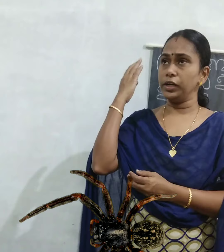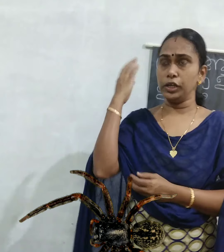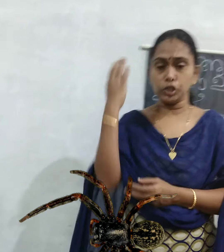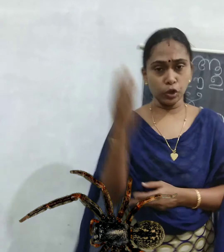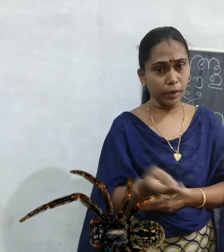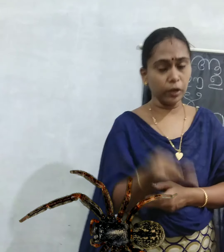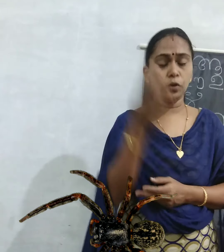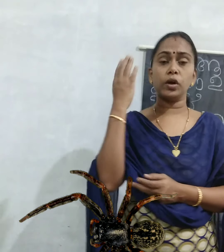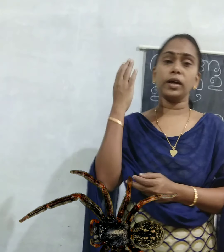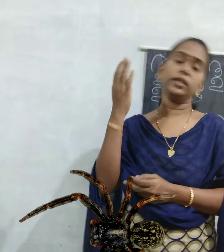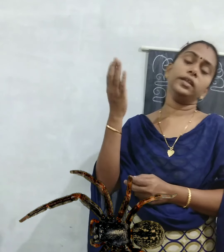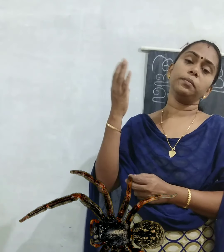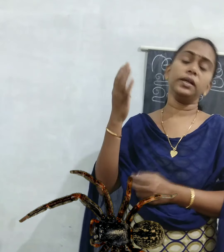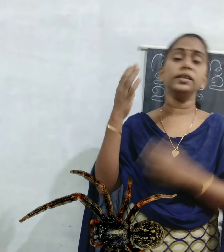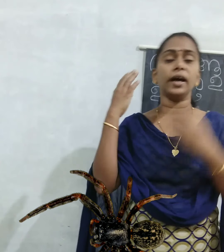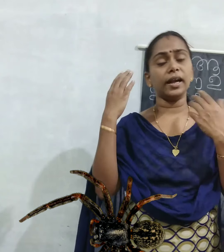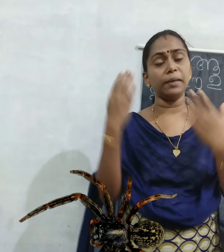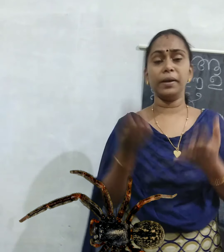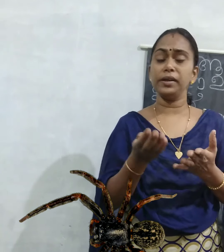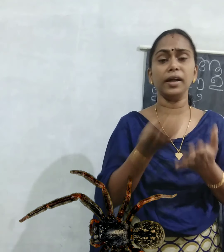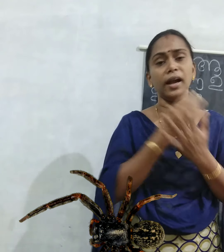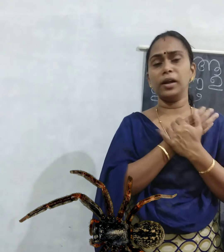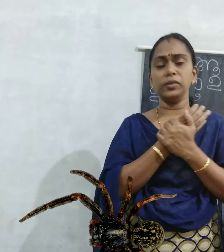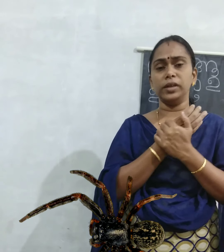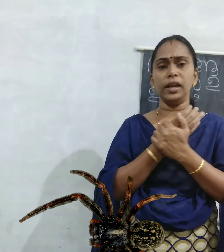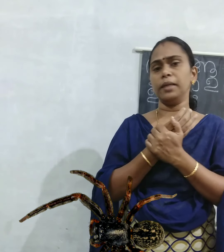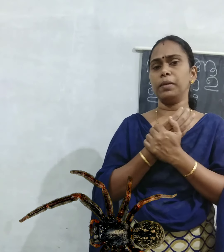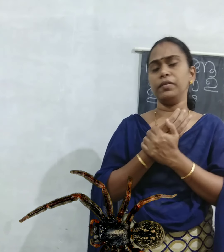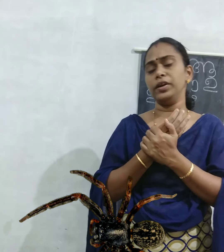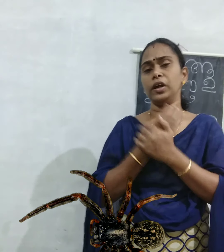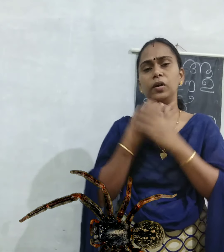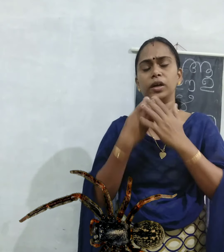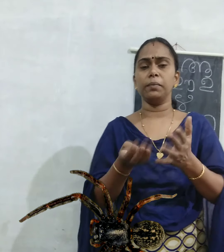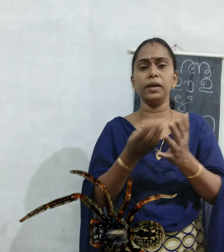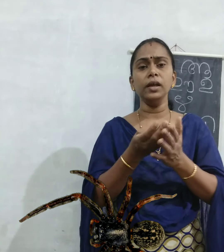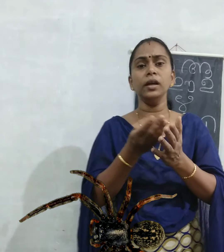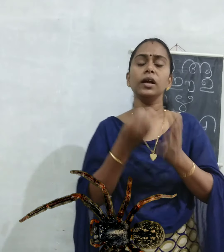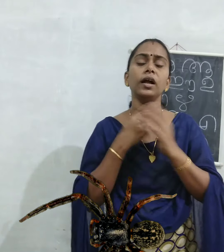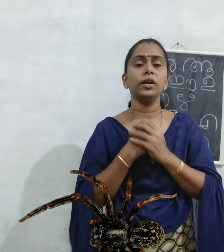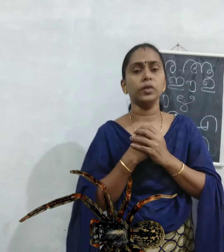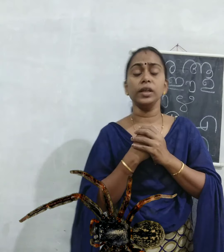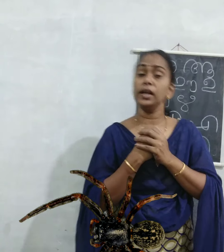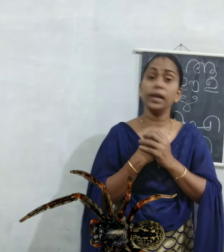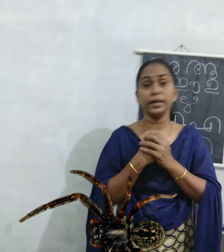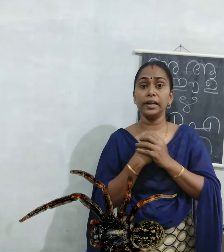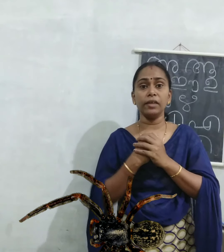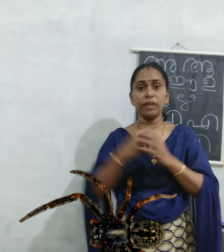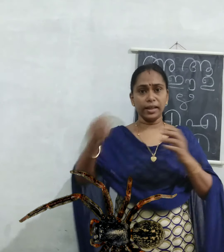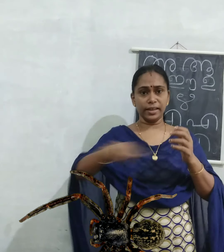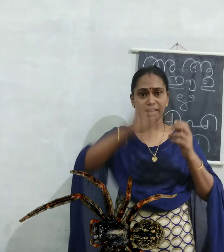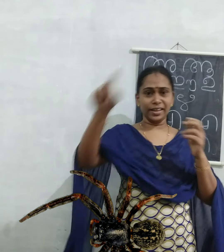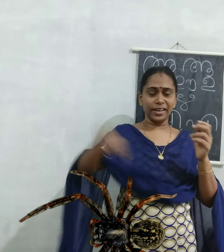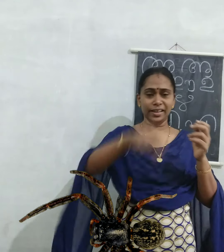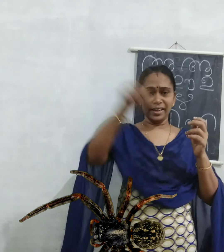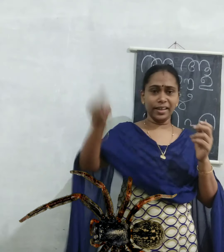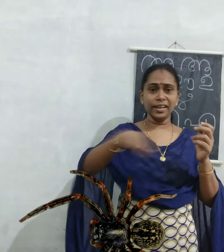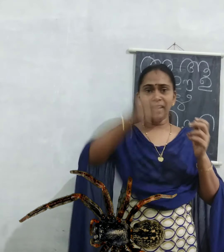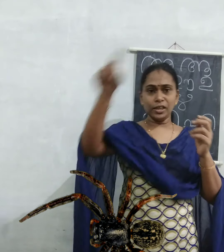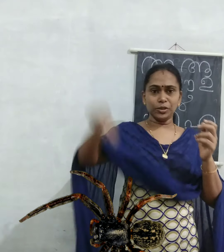വീടിന്റെ ചുമരിലും ഒക്കെ ഇതിനെ നമ്മൾ ധാരാളമായിട്ട് കാണുന്നുണ്ട് അല്ലെ. നമ്മളെ വീടുകളിലൊക്കെ നമ്മൾ കാണുന്നുണ്ട്. നിങ്ങൾ കണ്ടിട്ടില്ലേ വല ഇങ്ങനെ ഇങ്ങനെ ഇങ്ങനെ ഇങ്ങനെ ചുറ്റി